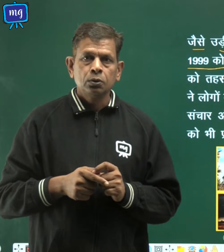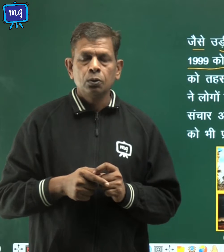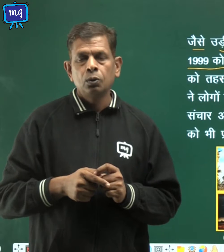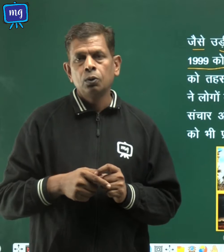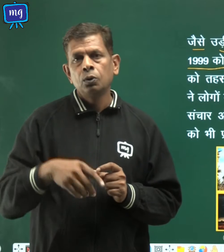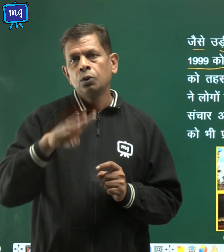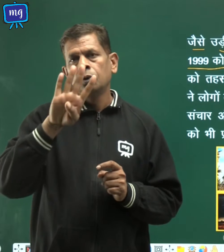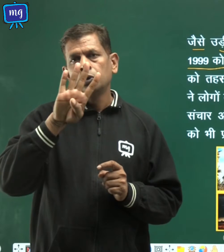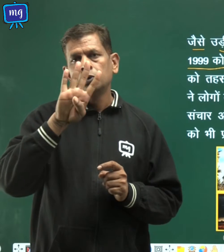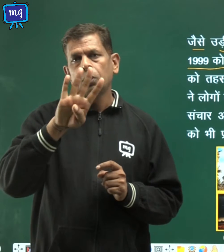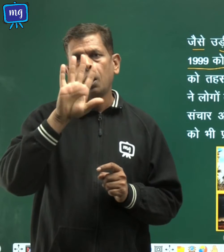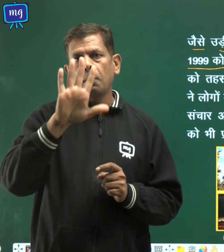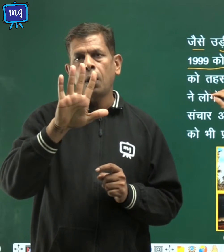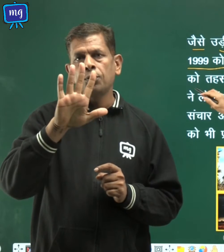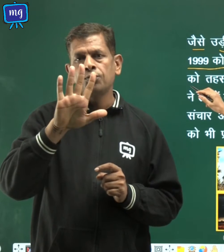45,000 भवनों को